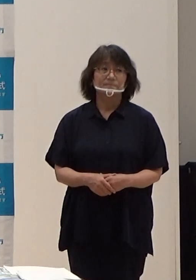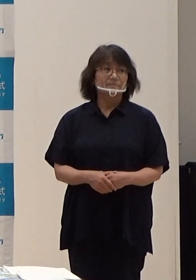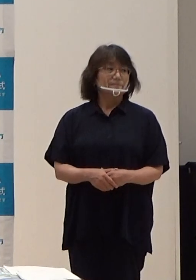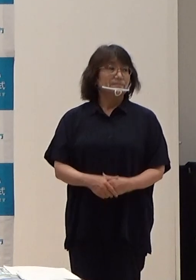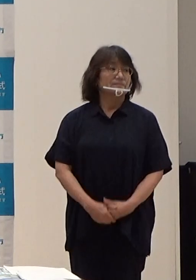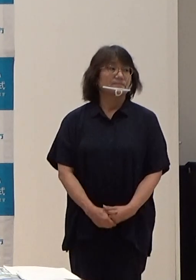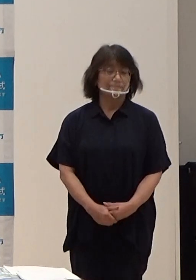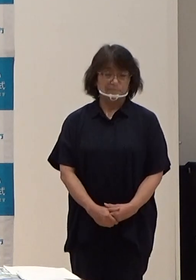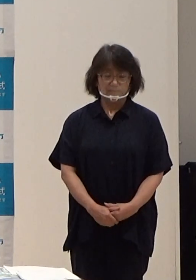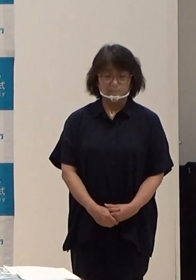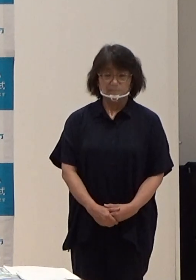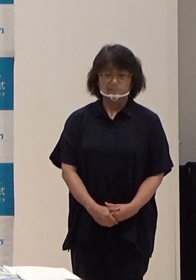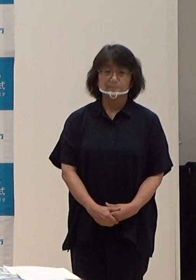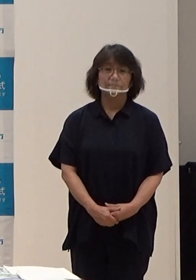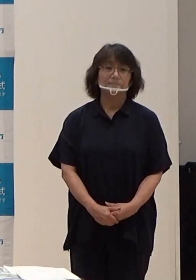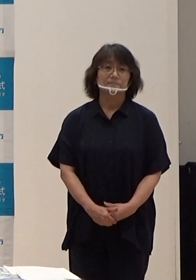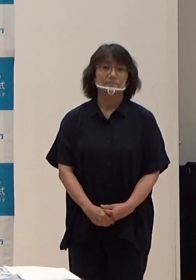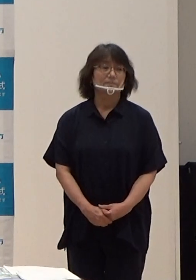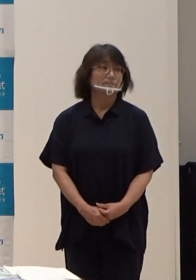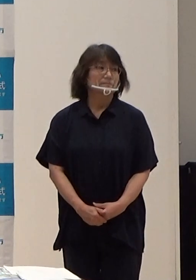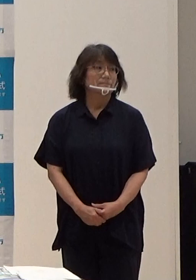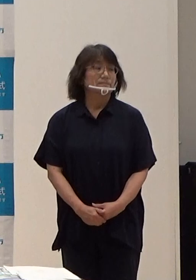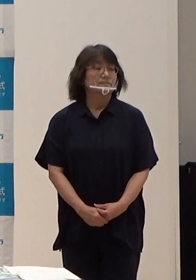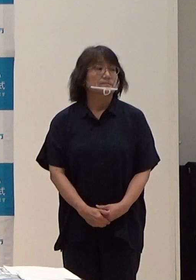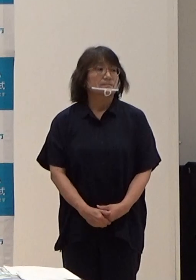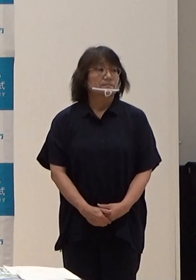はい、マイクをお持ちいたします。